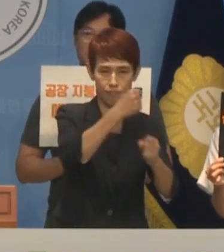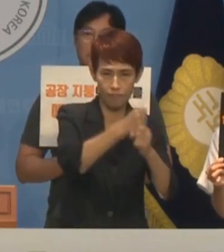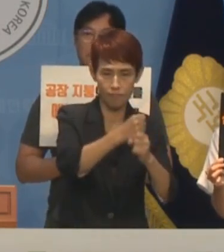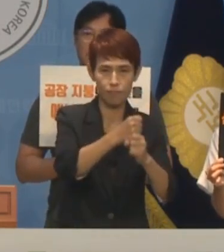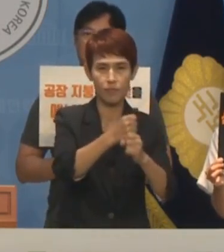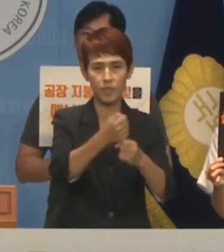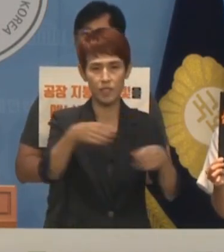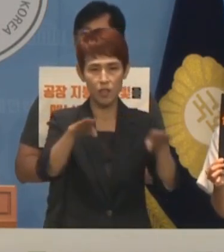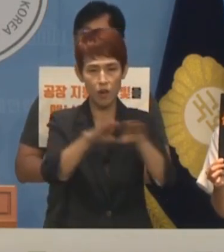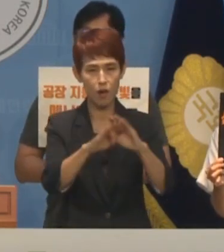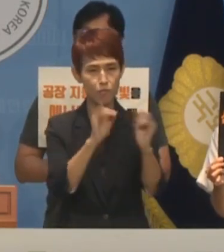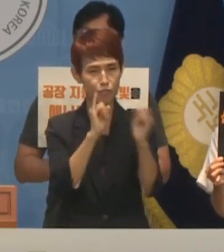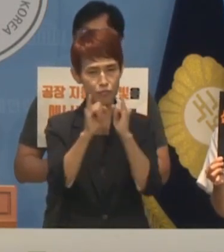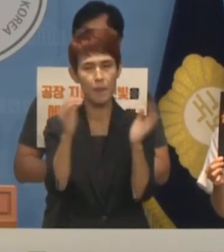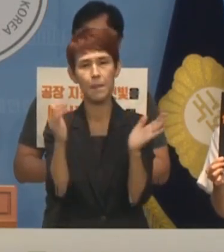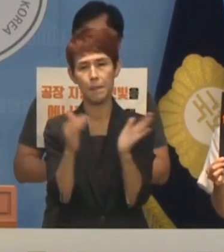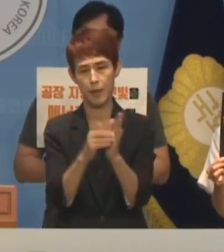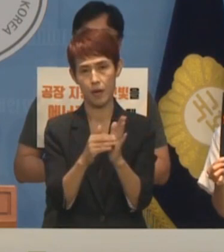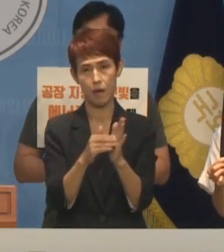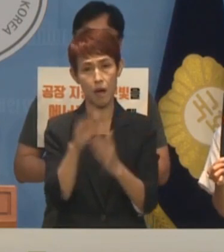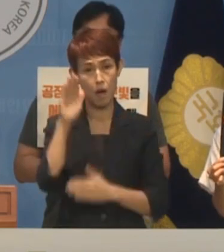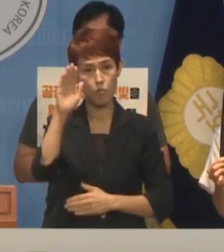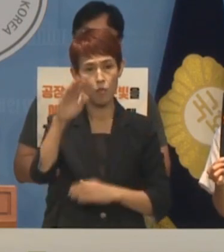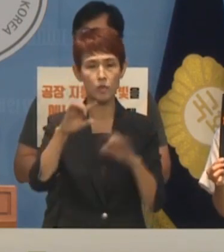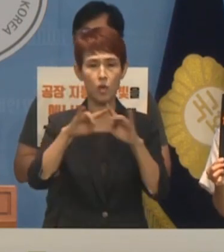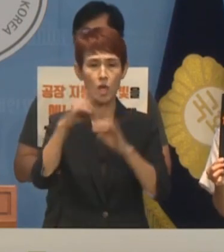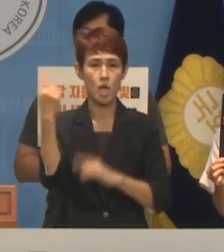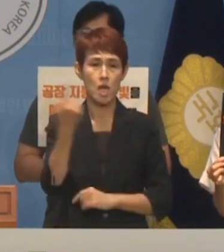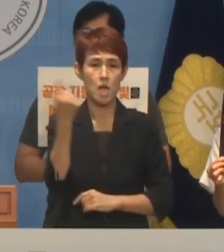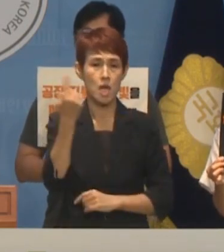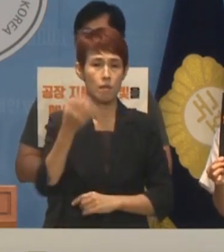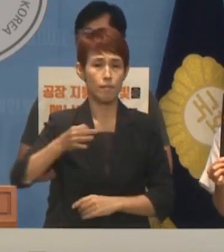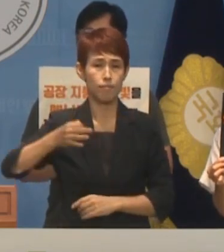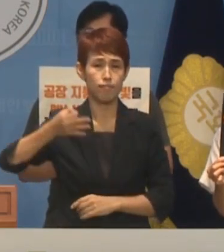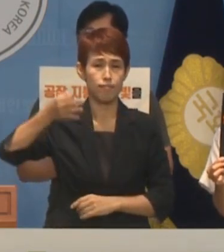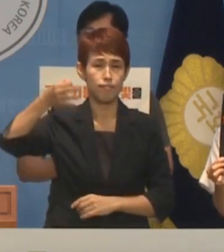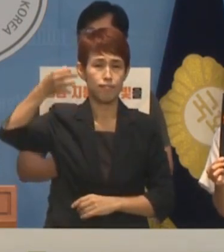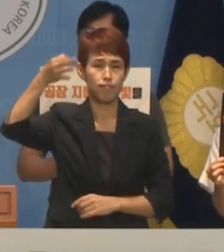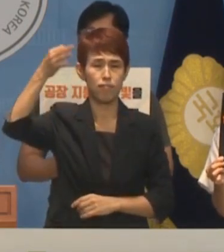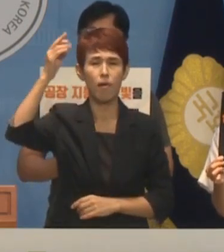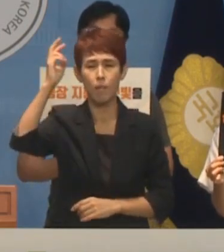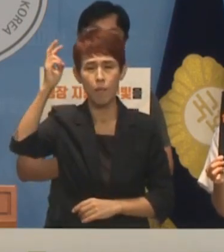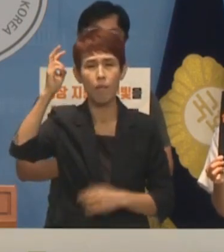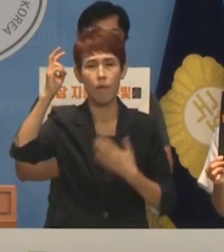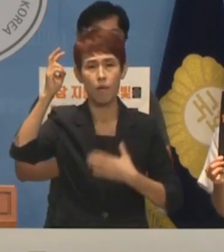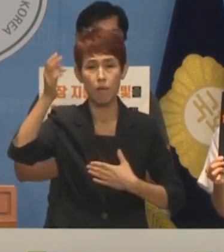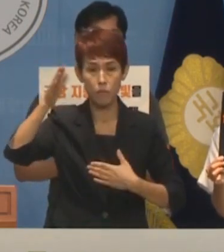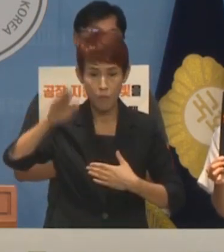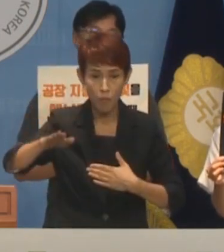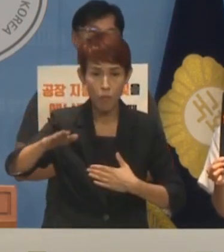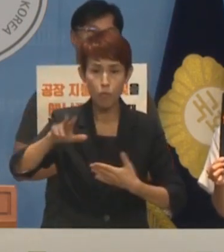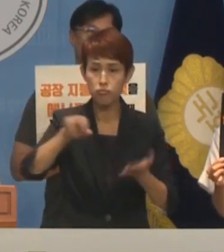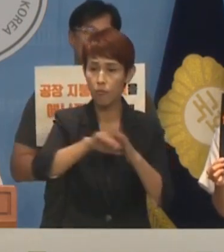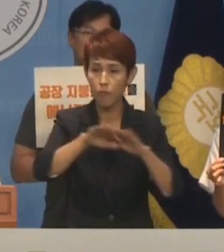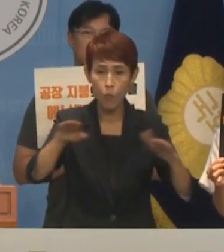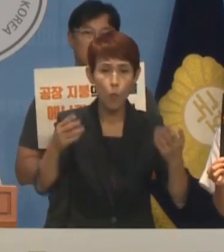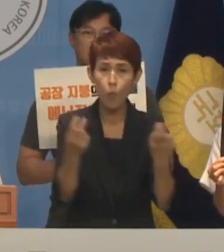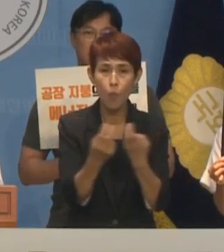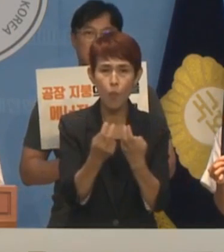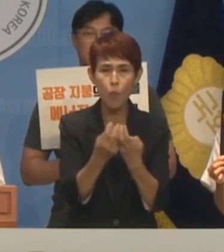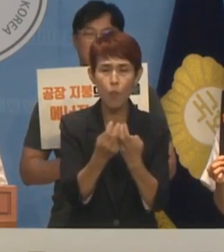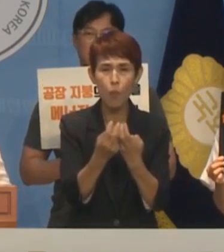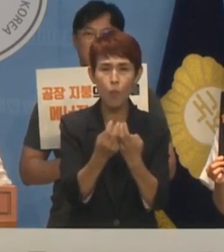인터뷰를 해보았었는데요. 앞으로 전기요금이 계속 상승할 것으로 예상을 하면서도 현실적으로